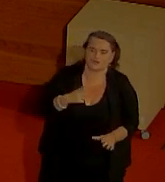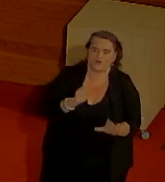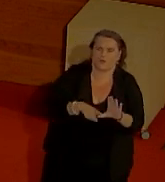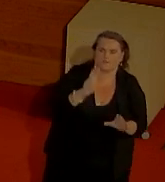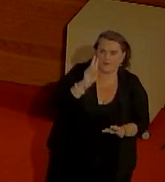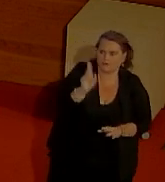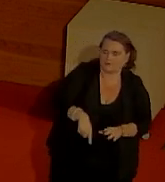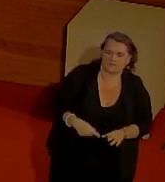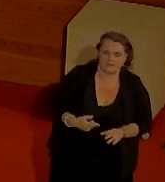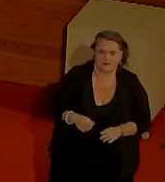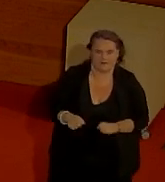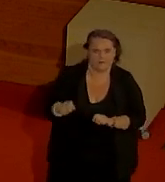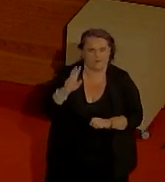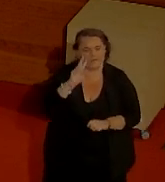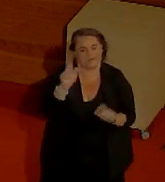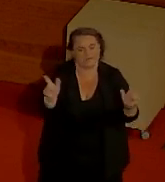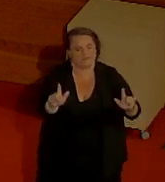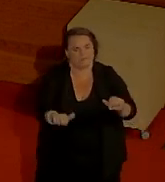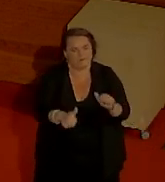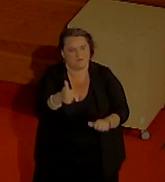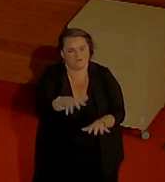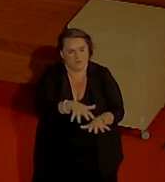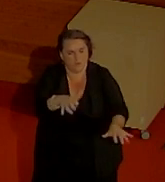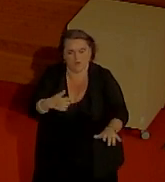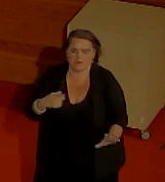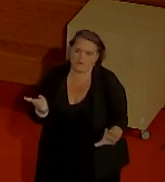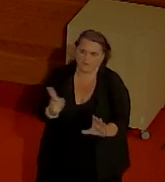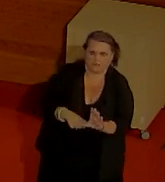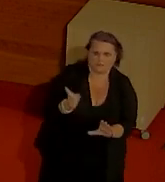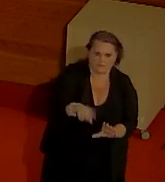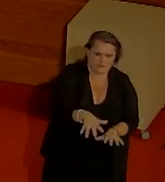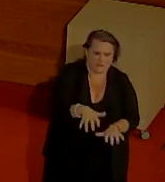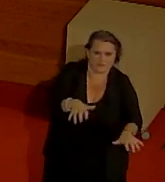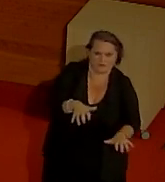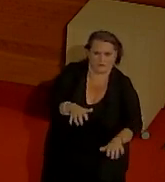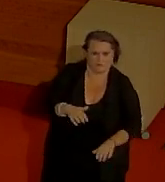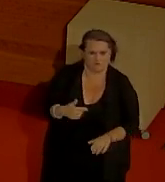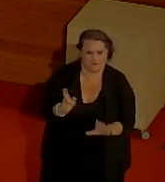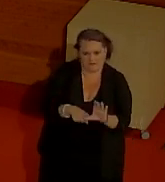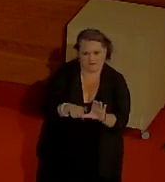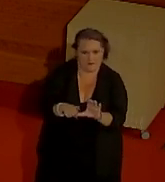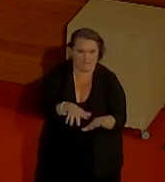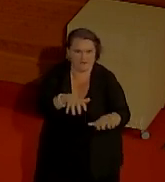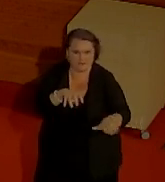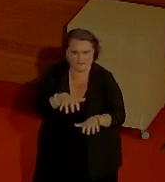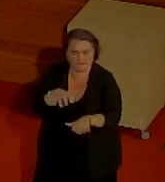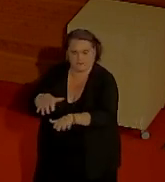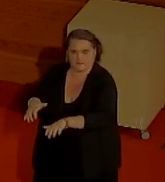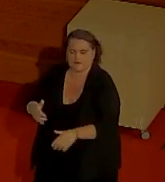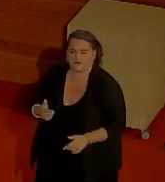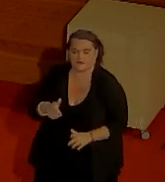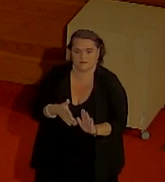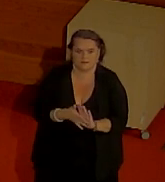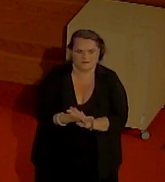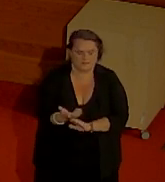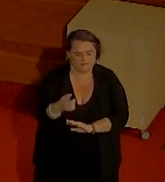es algo que estará presente en esta en esta conferencia pero también estará presente una acepción e que tiene más que ver con